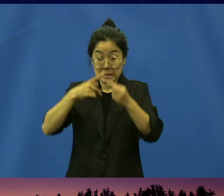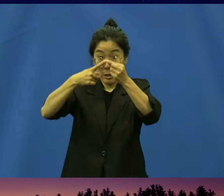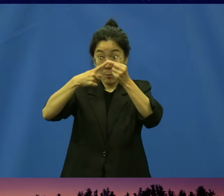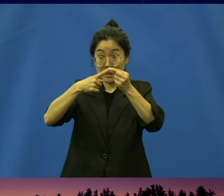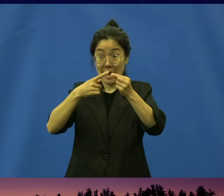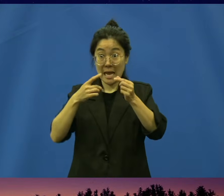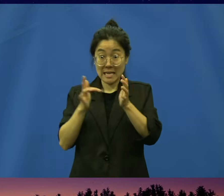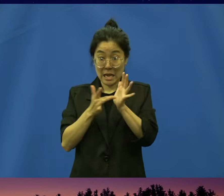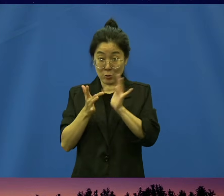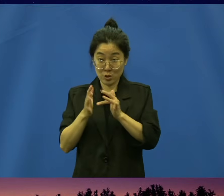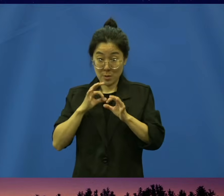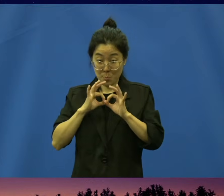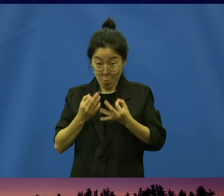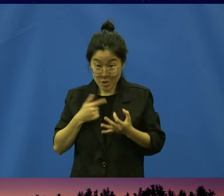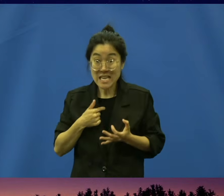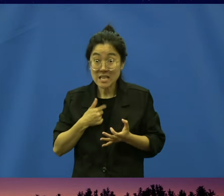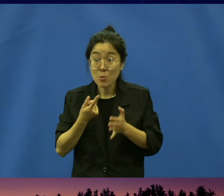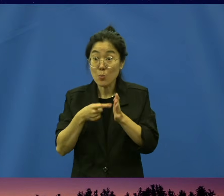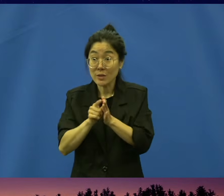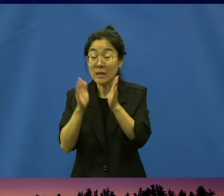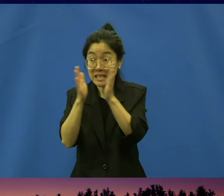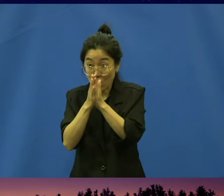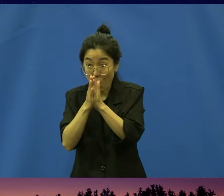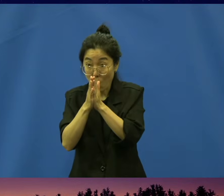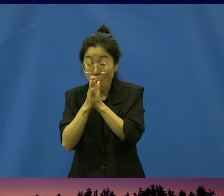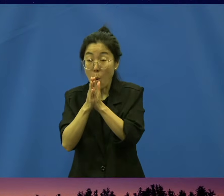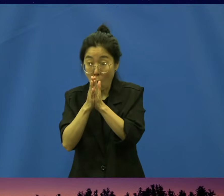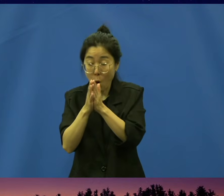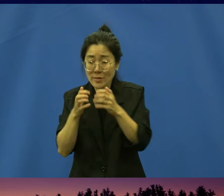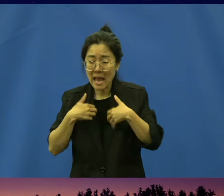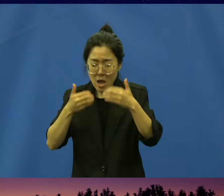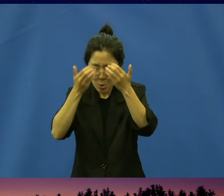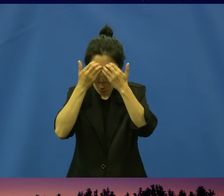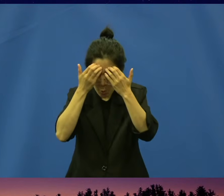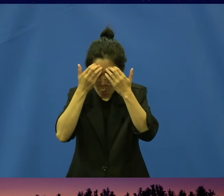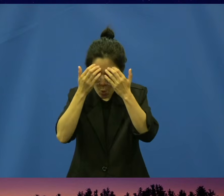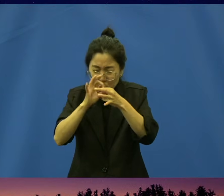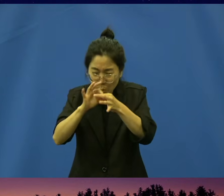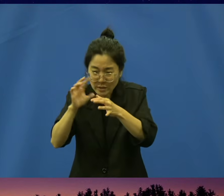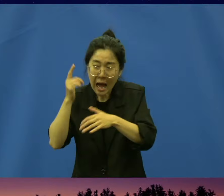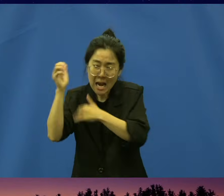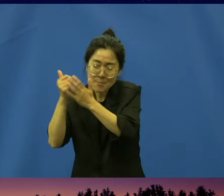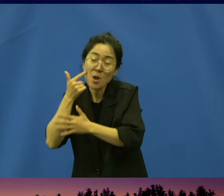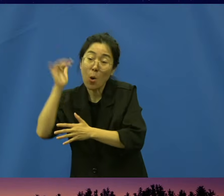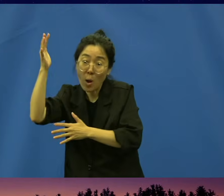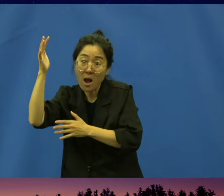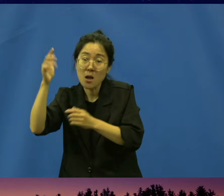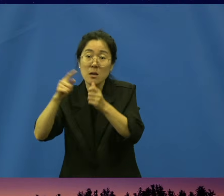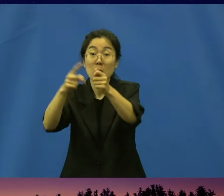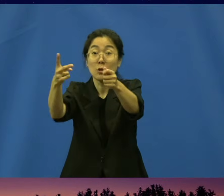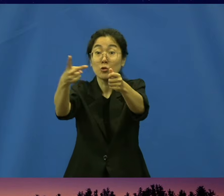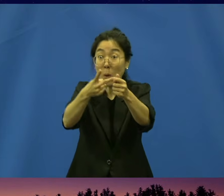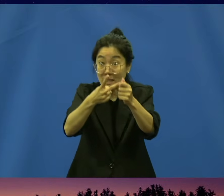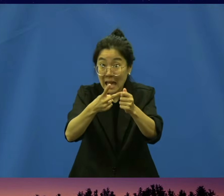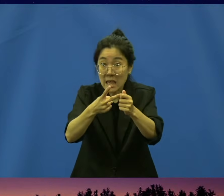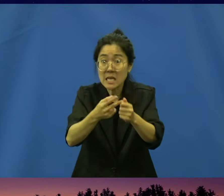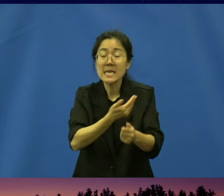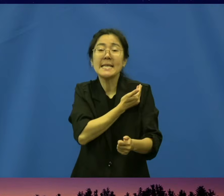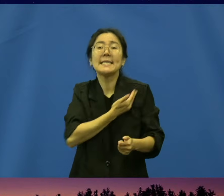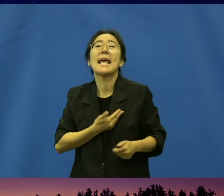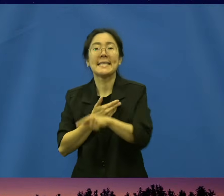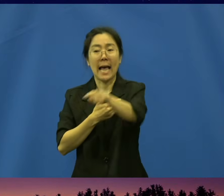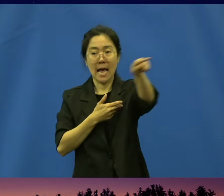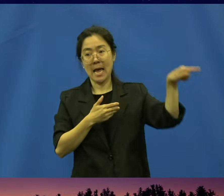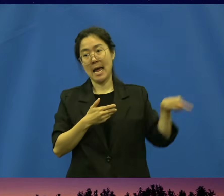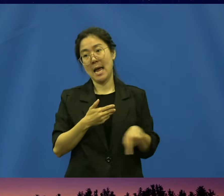11명 사도를 두고 떠나셔야 하니 주님께서 내가 내 교회를 세우겠다 그렇게 선언하셨지만은, 그러나 정작